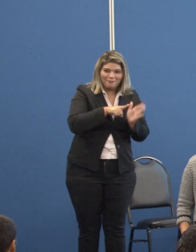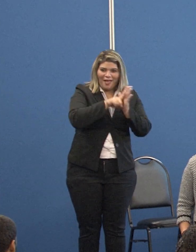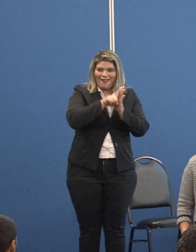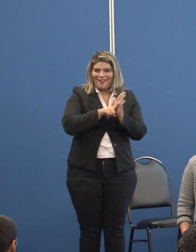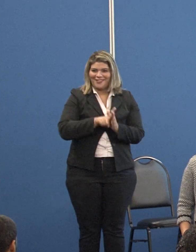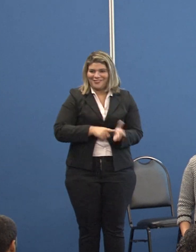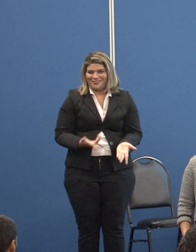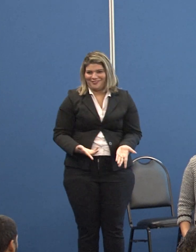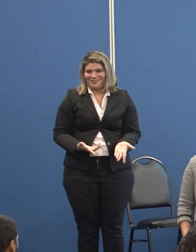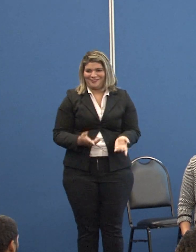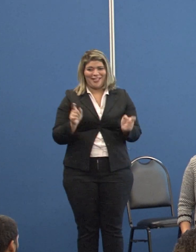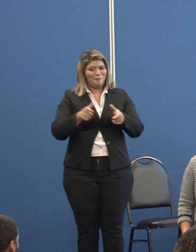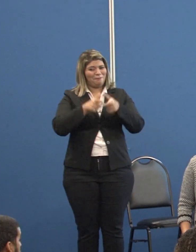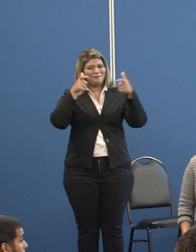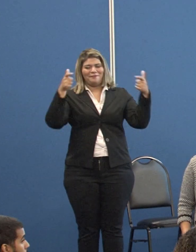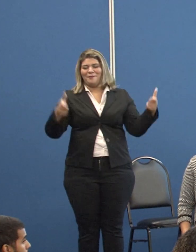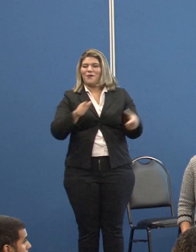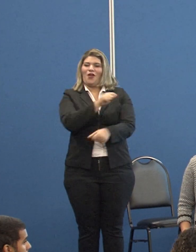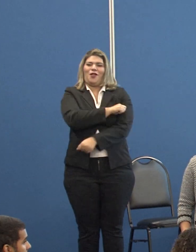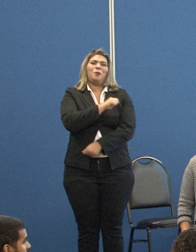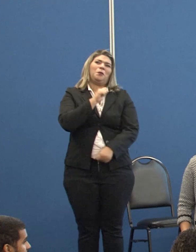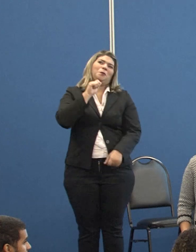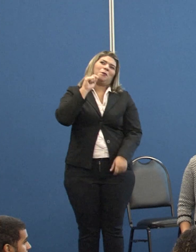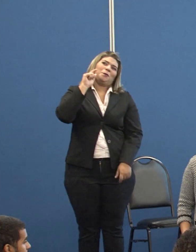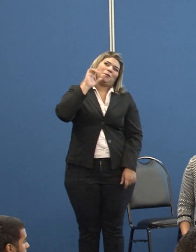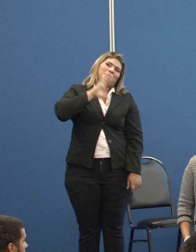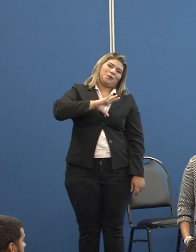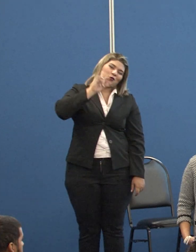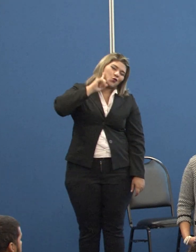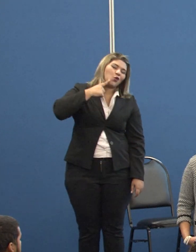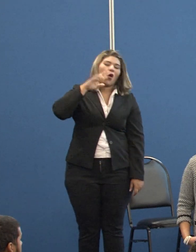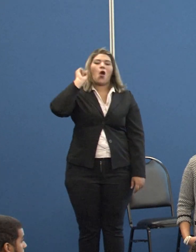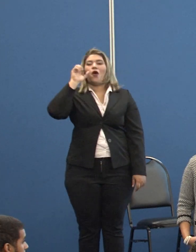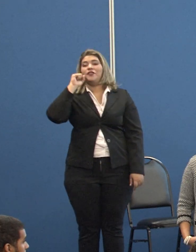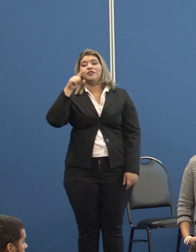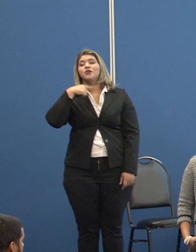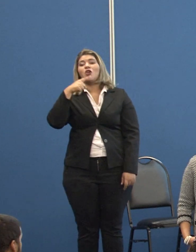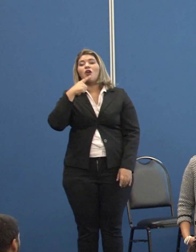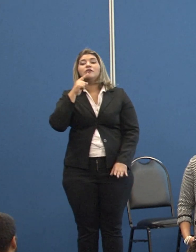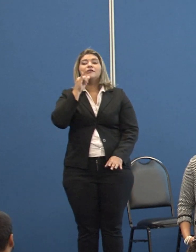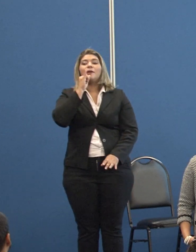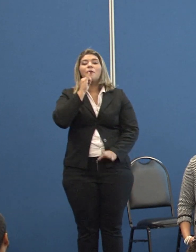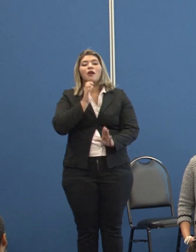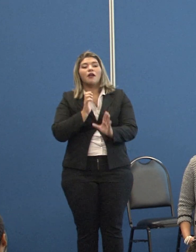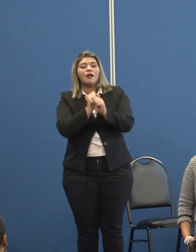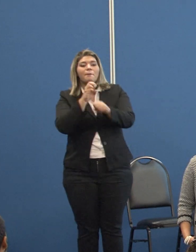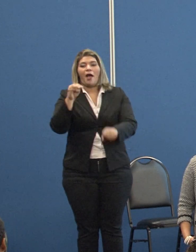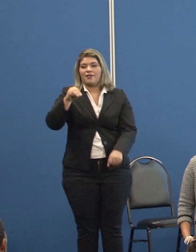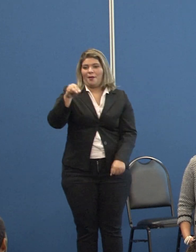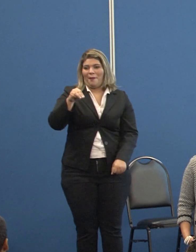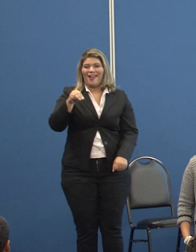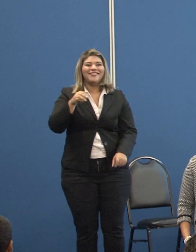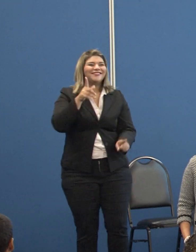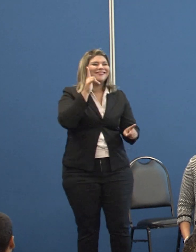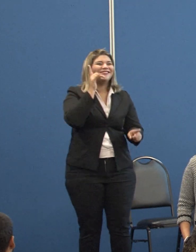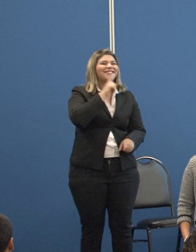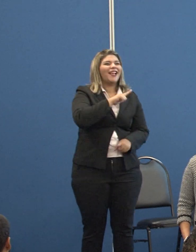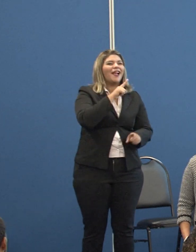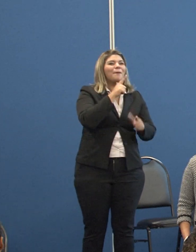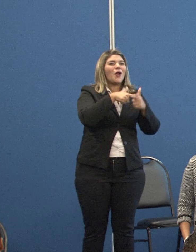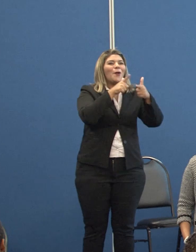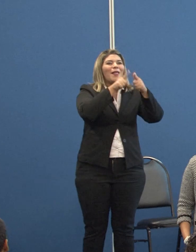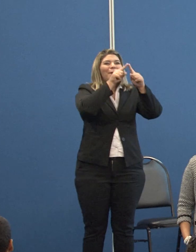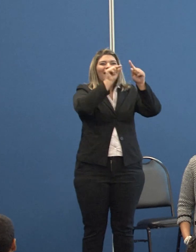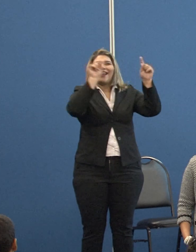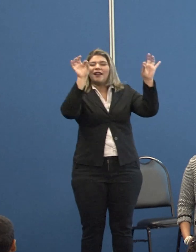conseguir reconhecer um problema de matemática, desenvolver um problema de matemática, não é porque ele não saiba a matemática, é porque